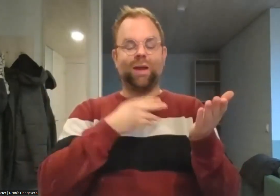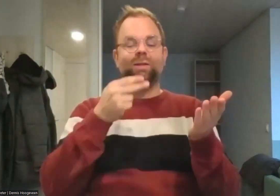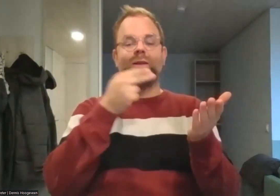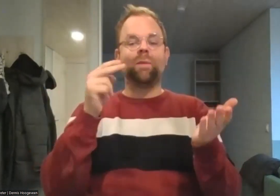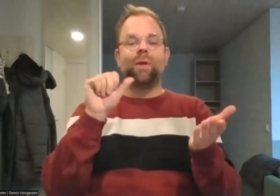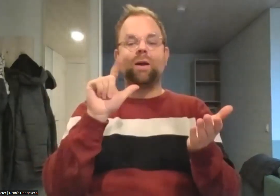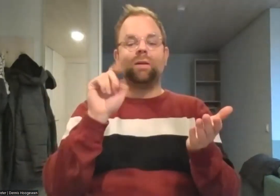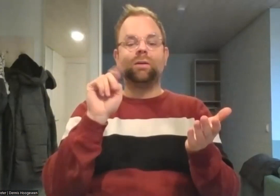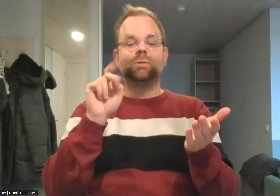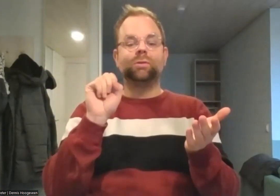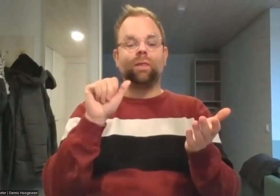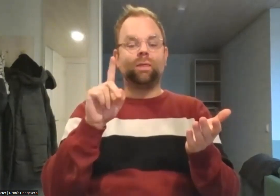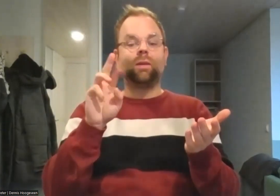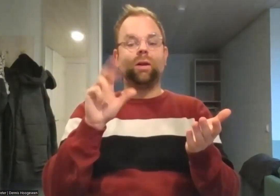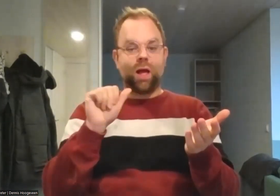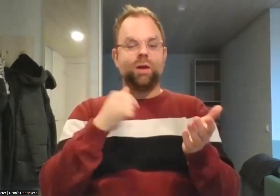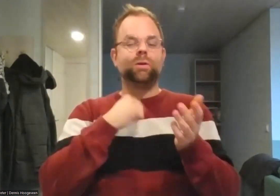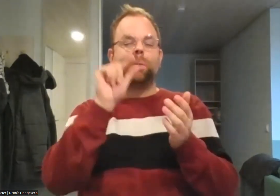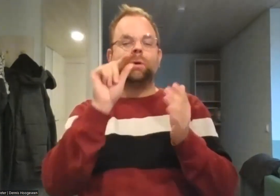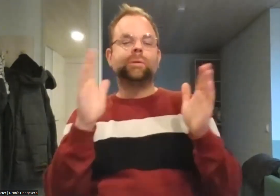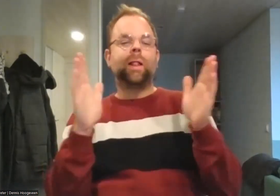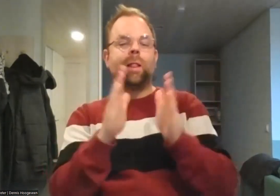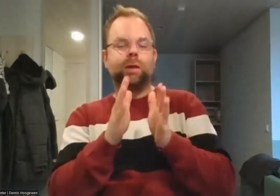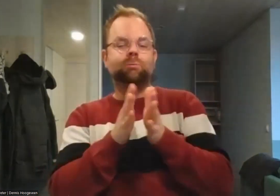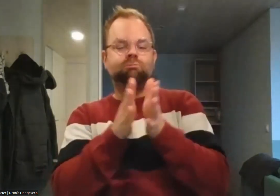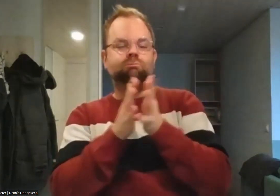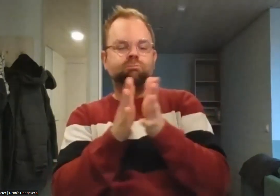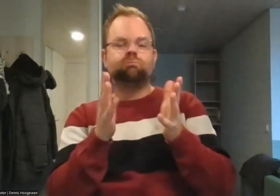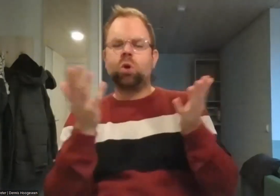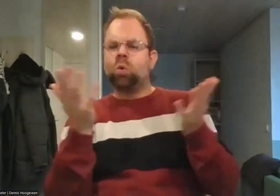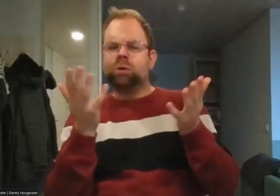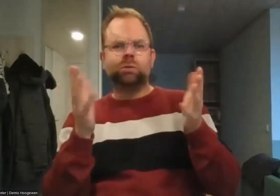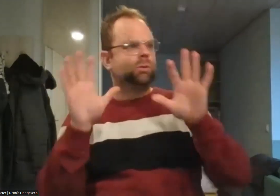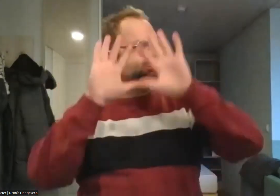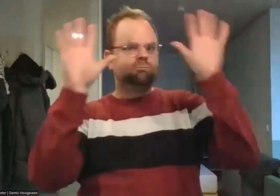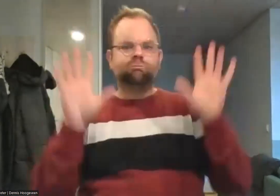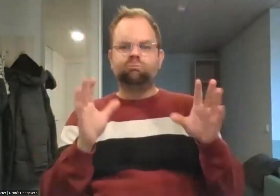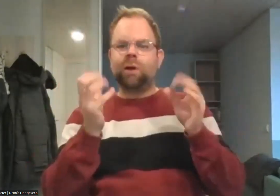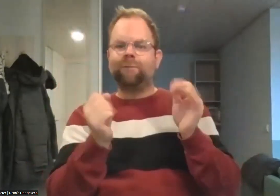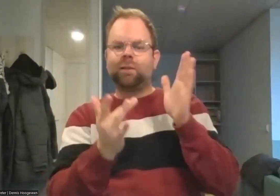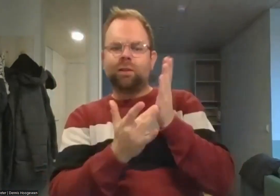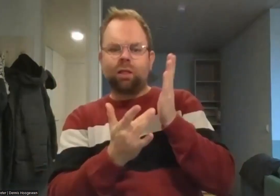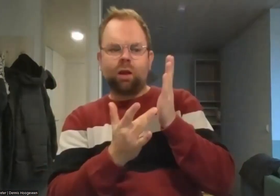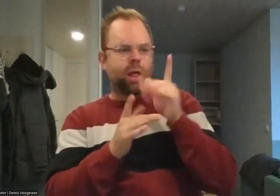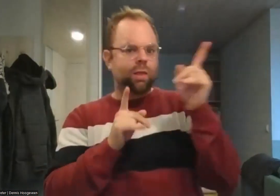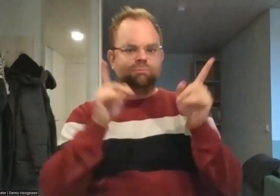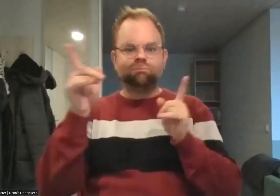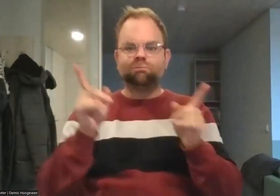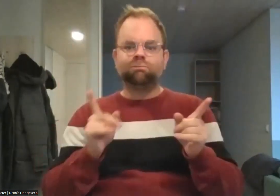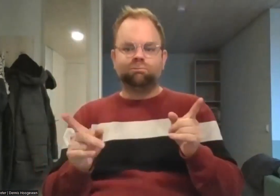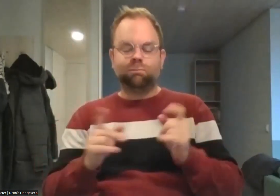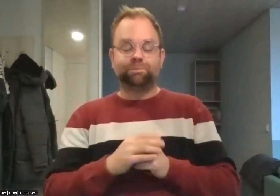techniques, caractéristiques techniques. On est en train d'enregistrer. Il y a l'interprétation internationale de